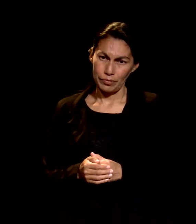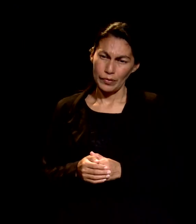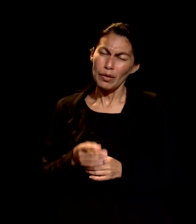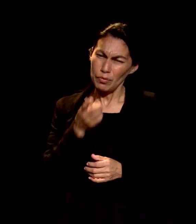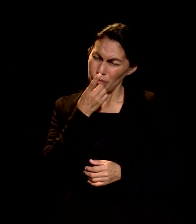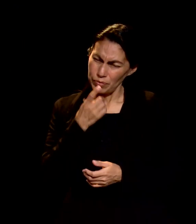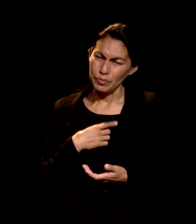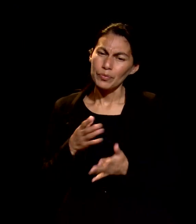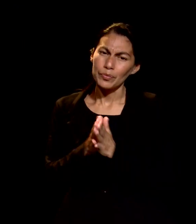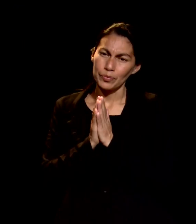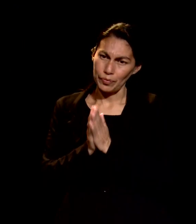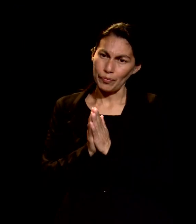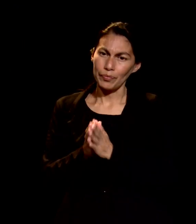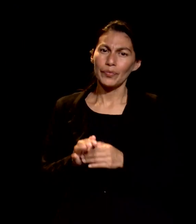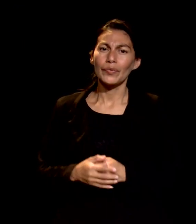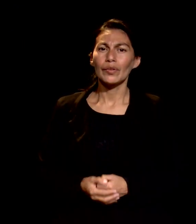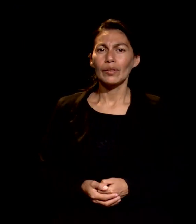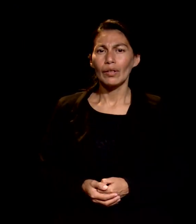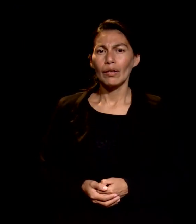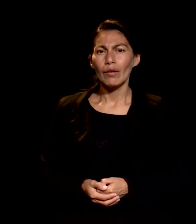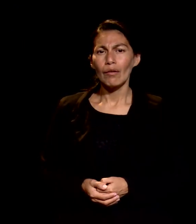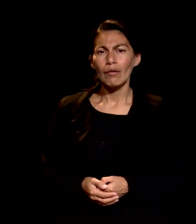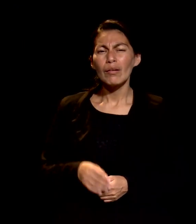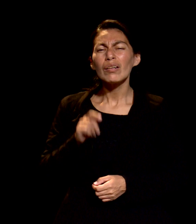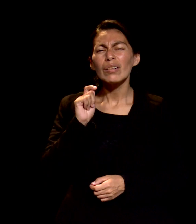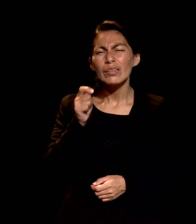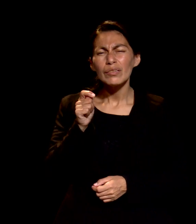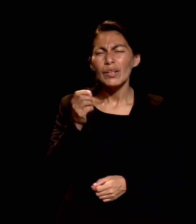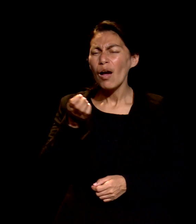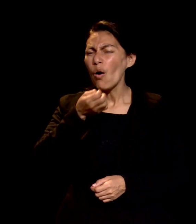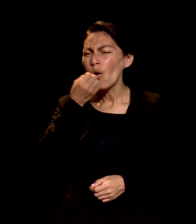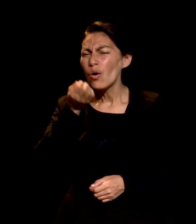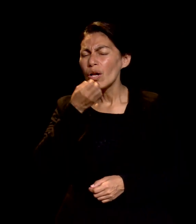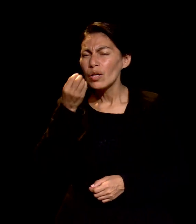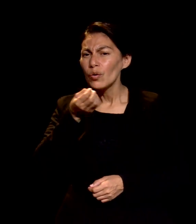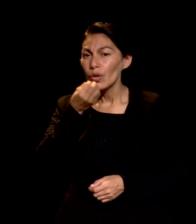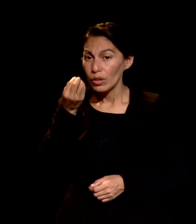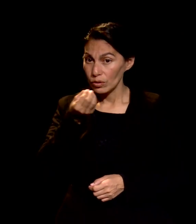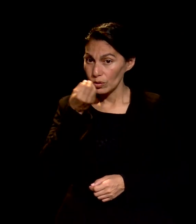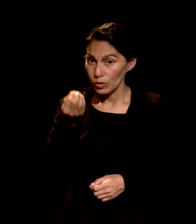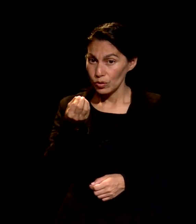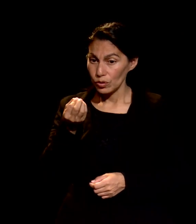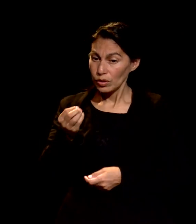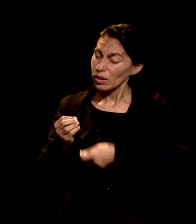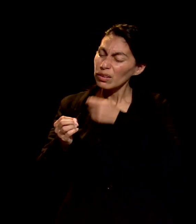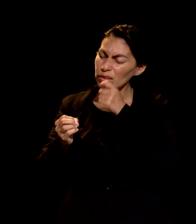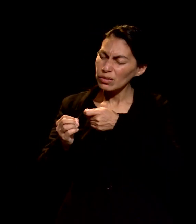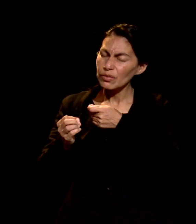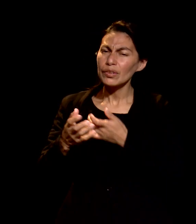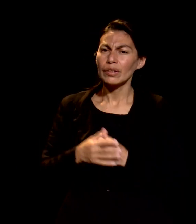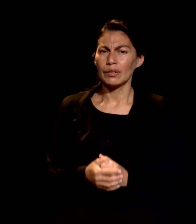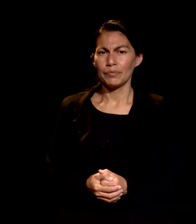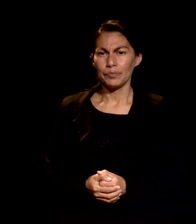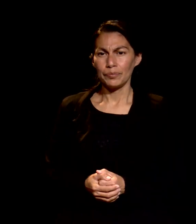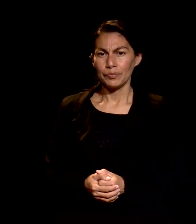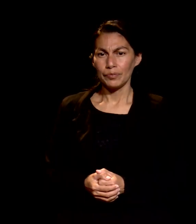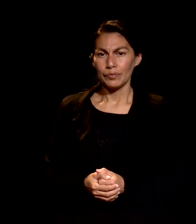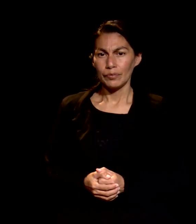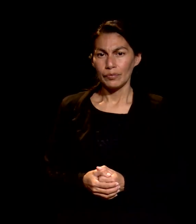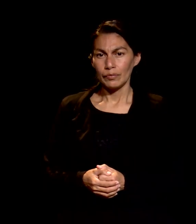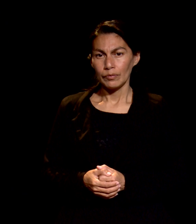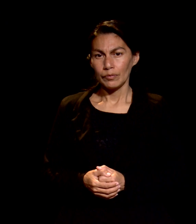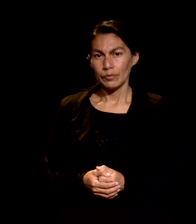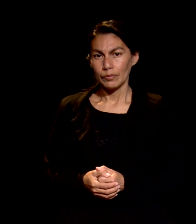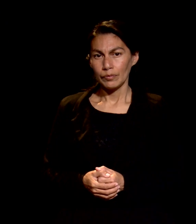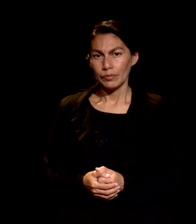o más clara. Cuéntenos algo del concepto que ustedes tienen ahora de la oración. ¿Qué ha llegado a ser